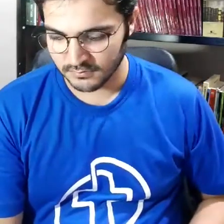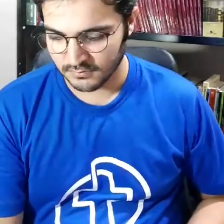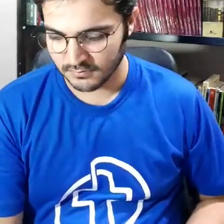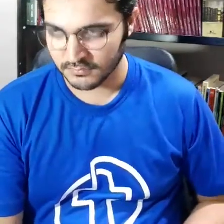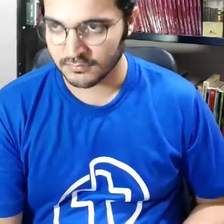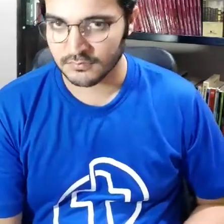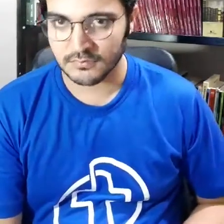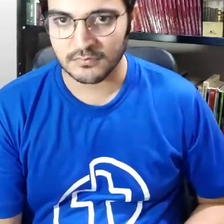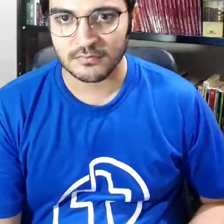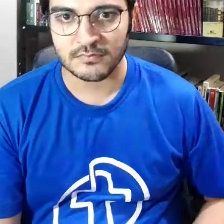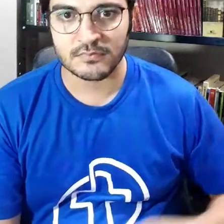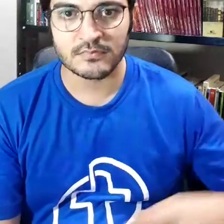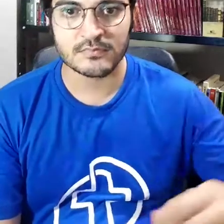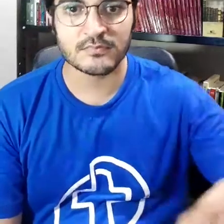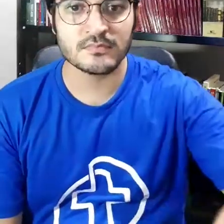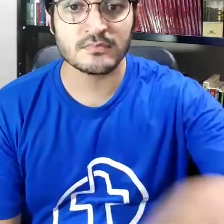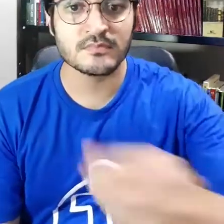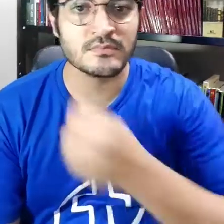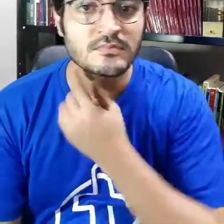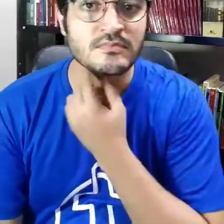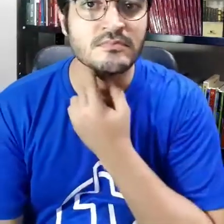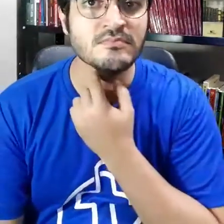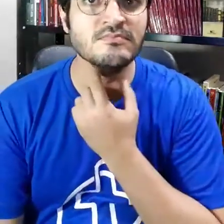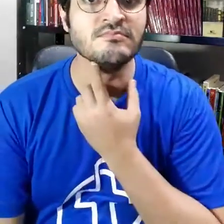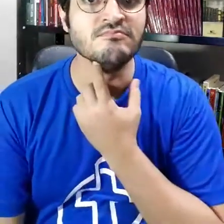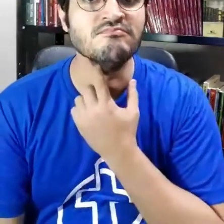sinto em minha alma